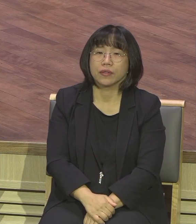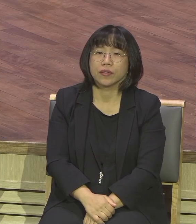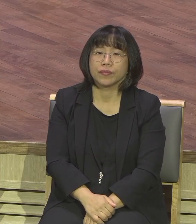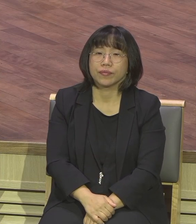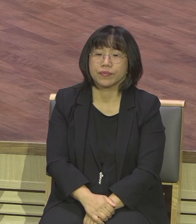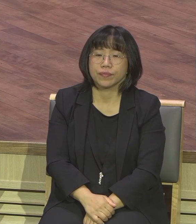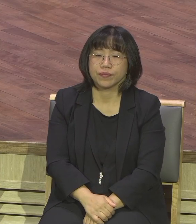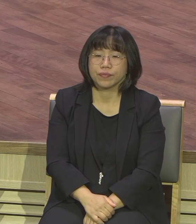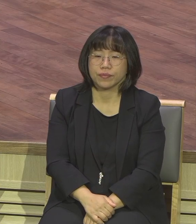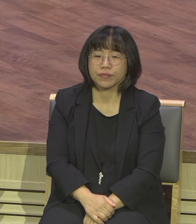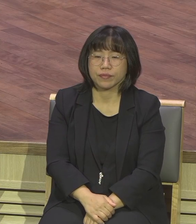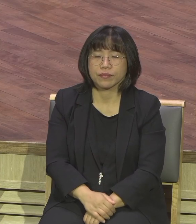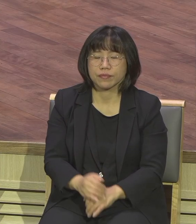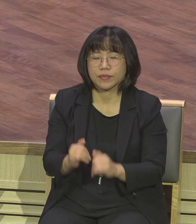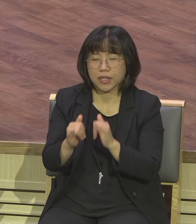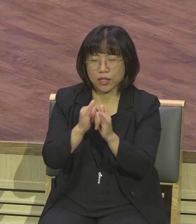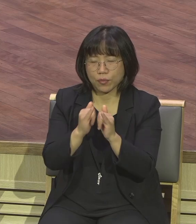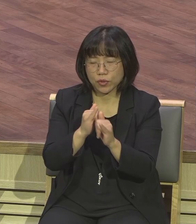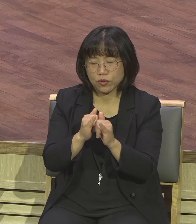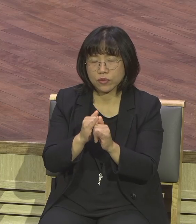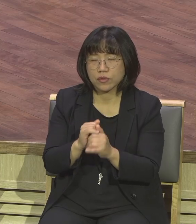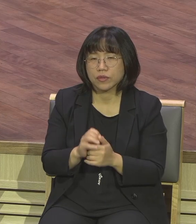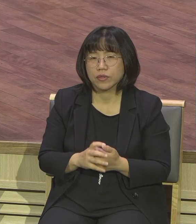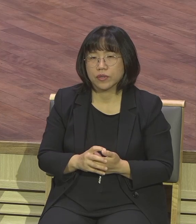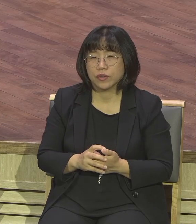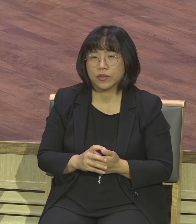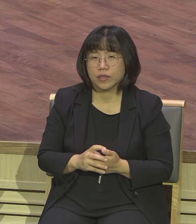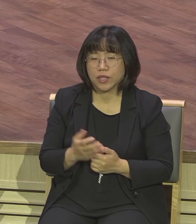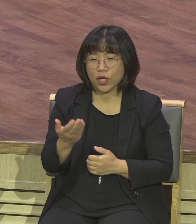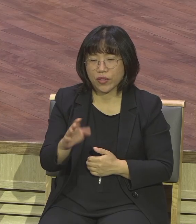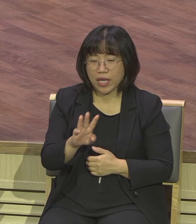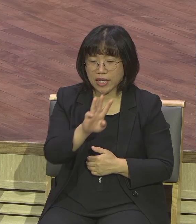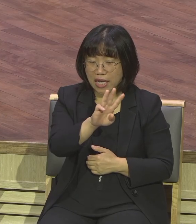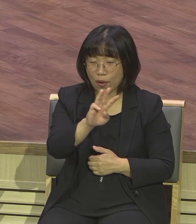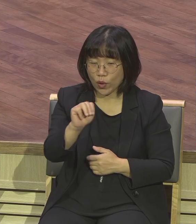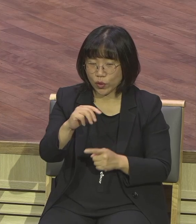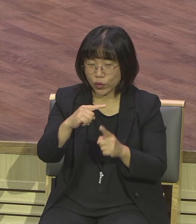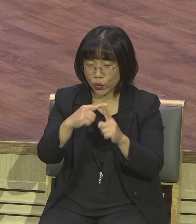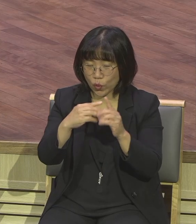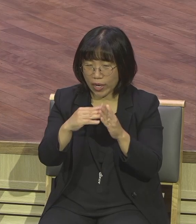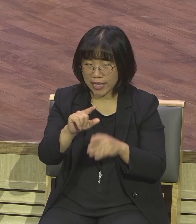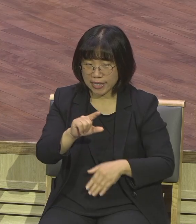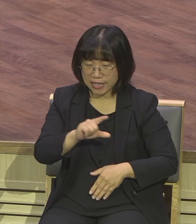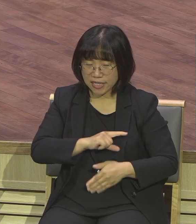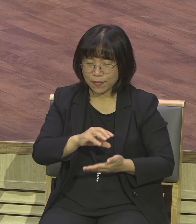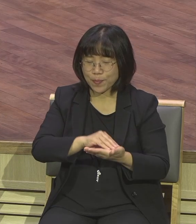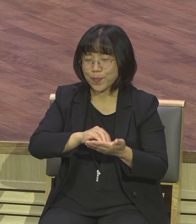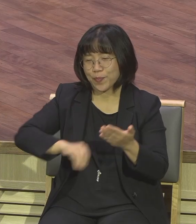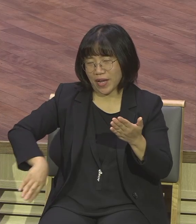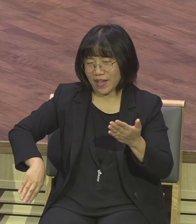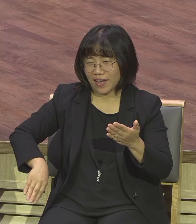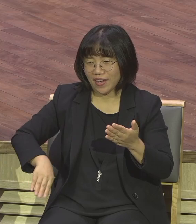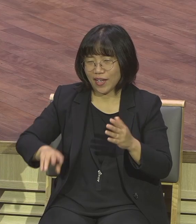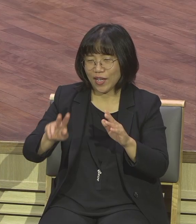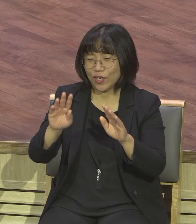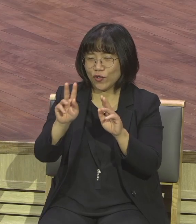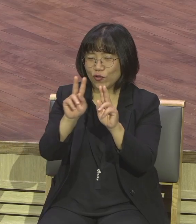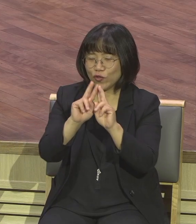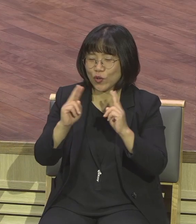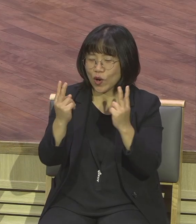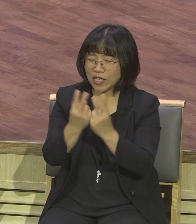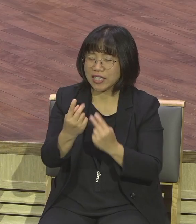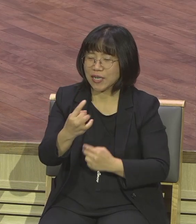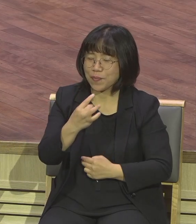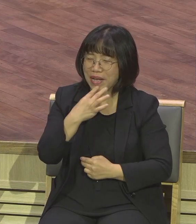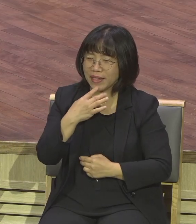지금 상황을 이야기했는데 예원 교회는 안 나와요. 유니월드만 나오지. 예원 교회는 안 나와. 아주 이상한 사람들이